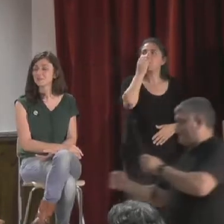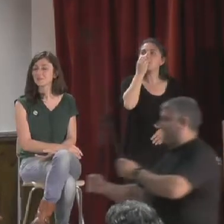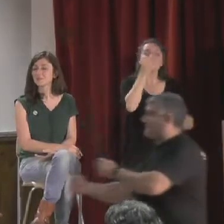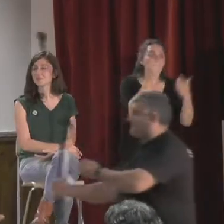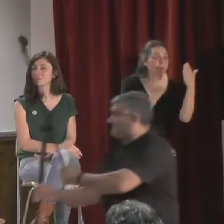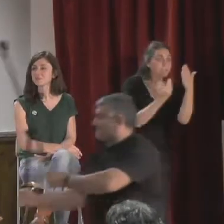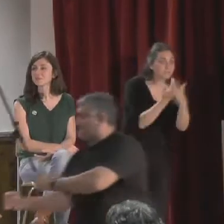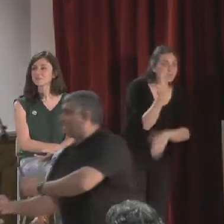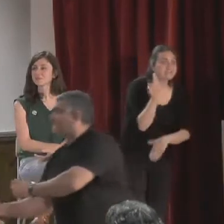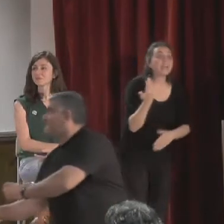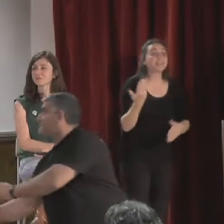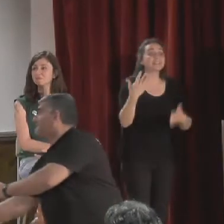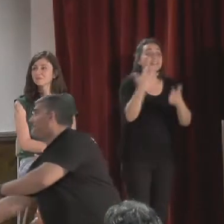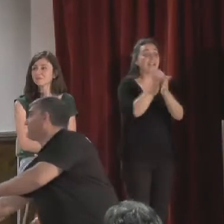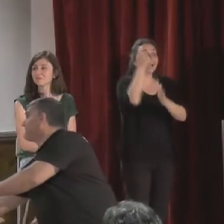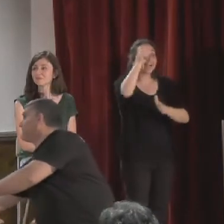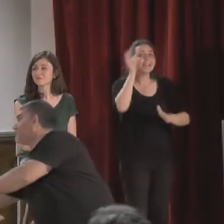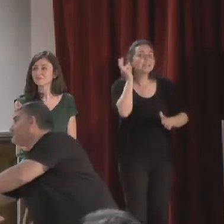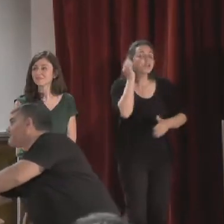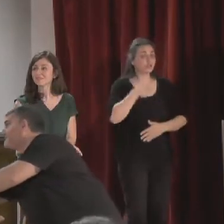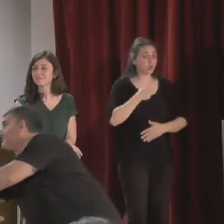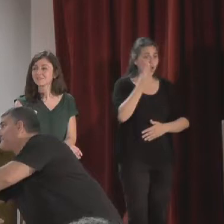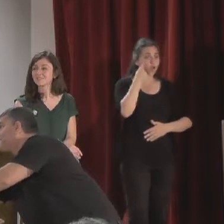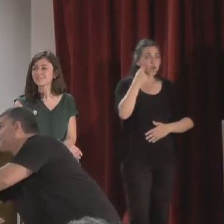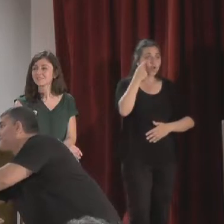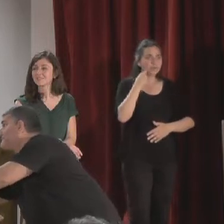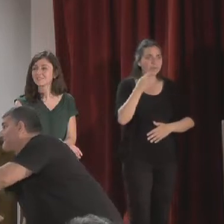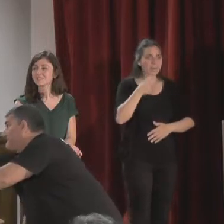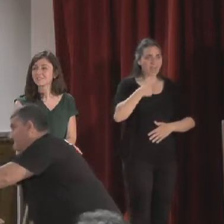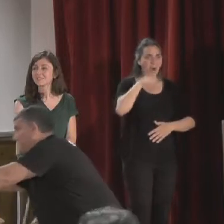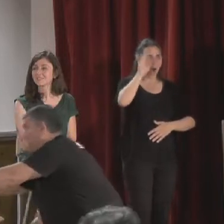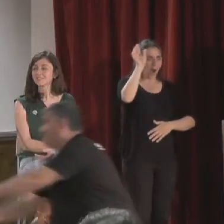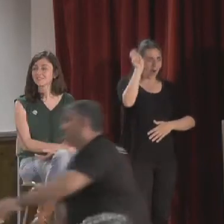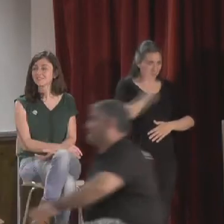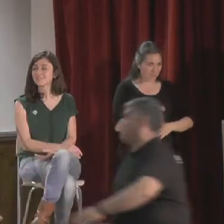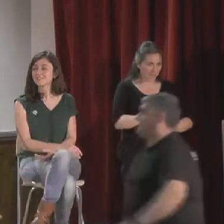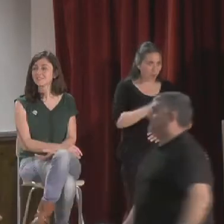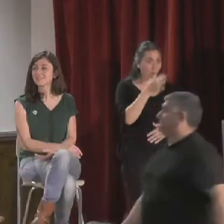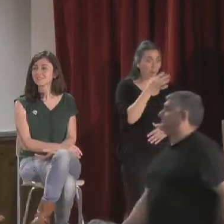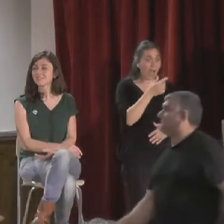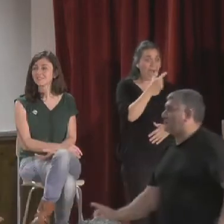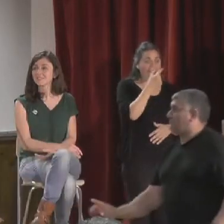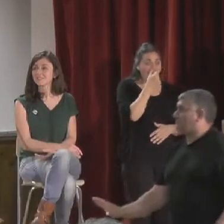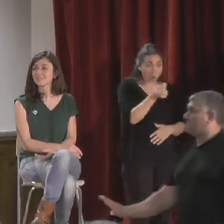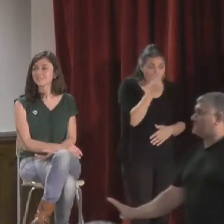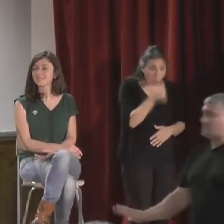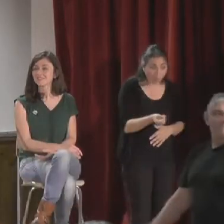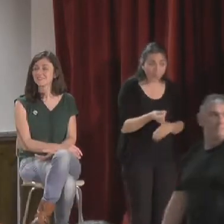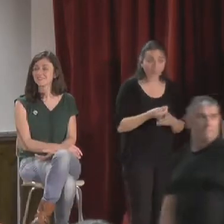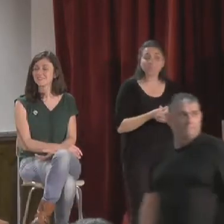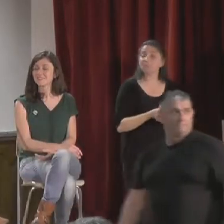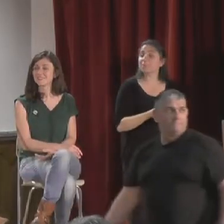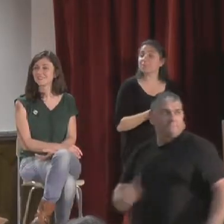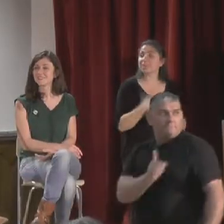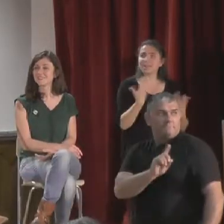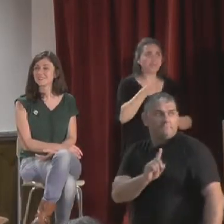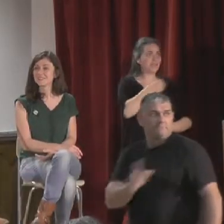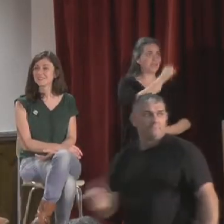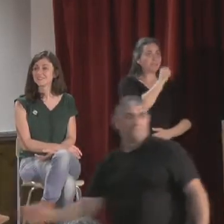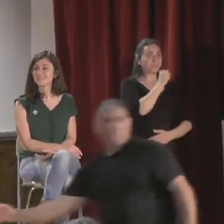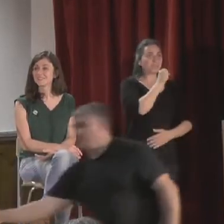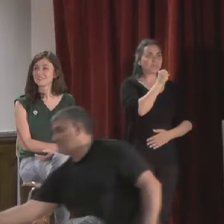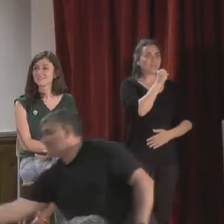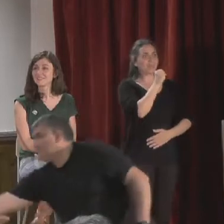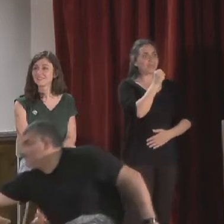todas e a todos. Últimamente estou me acostumando cada vez que veño a Lugo a que me dean un pouquiño de micrófono. Coido que non é o